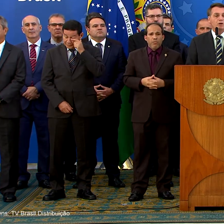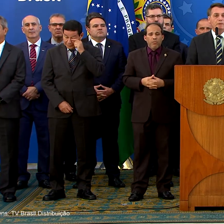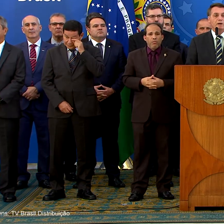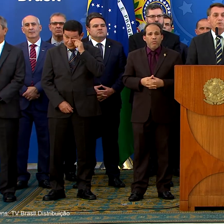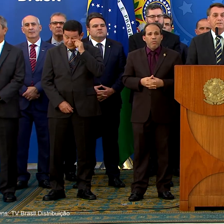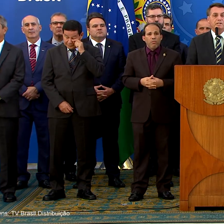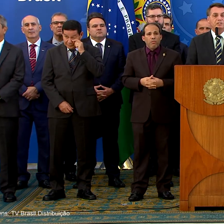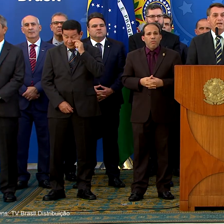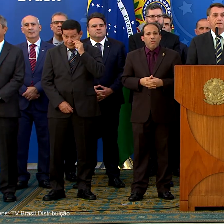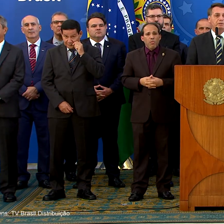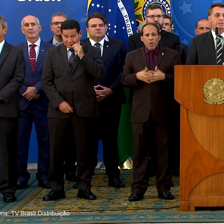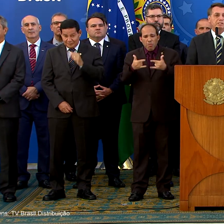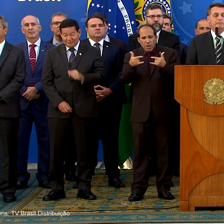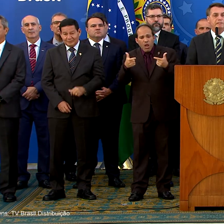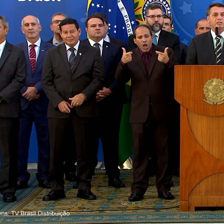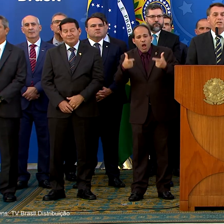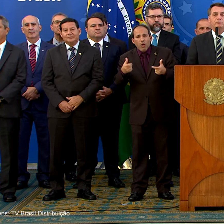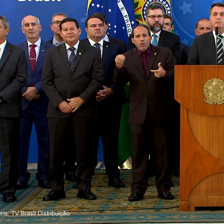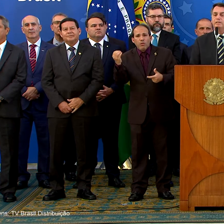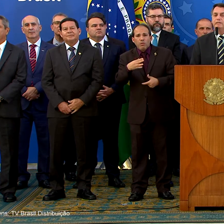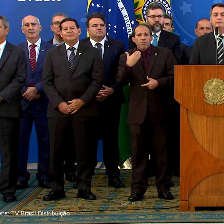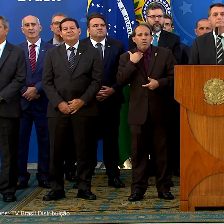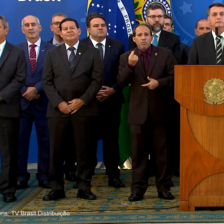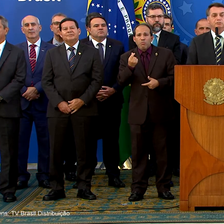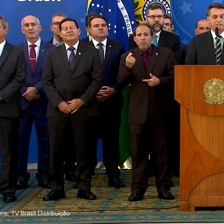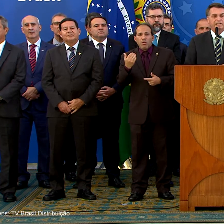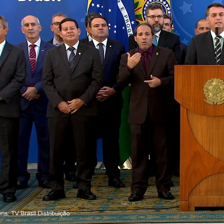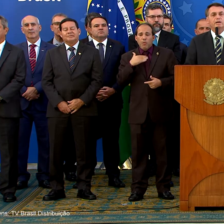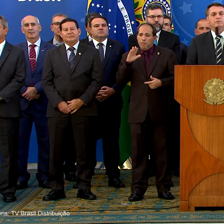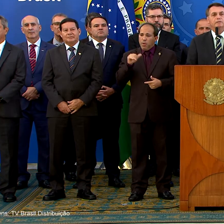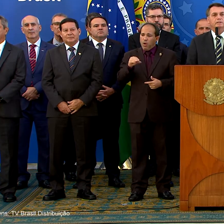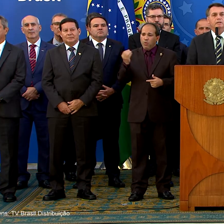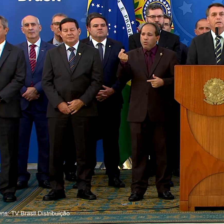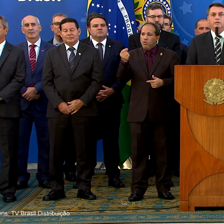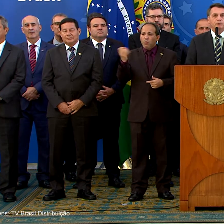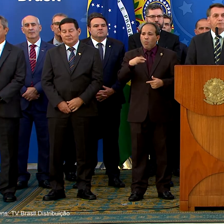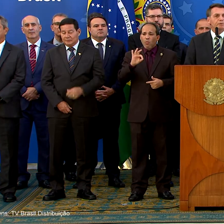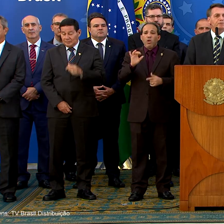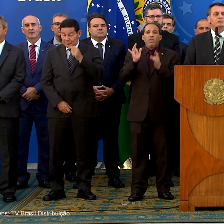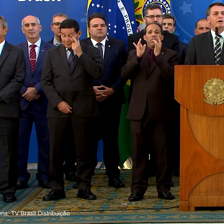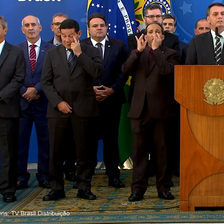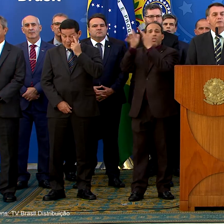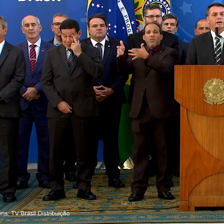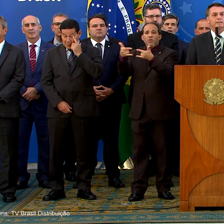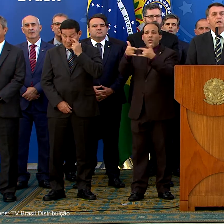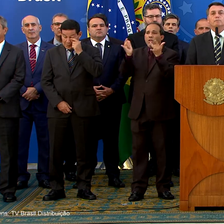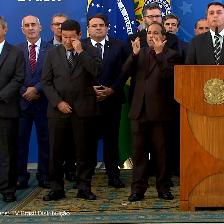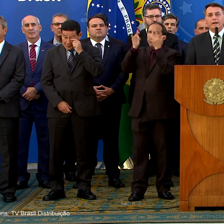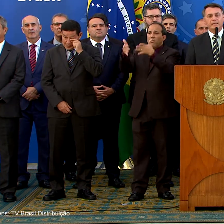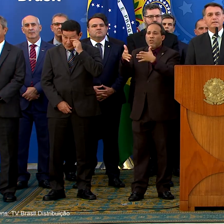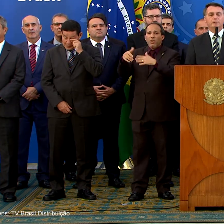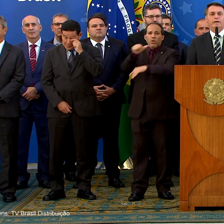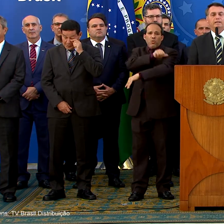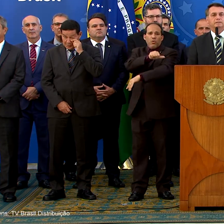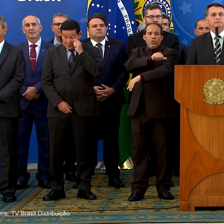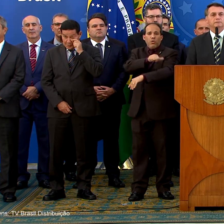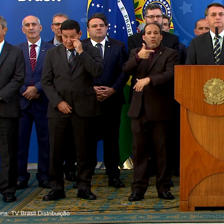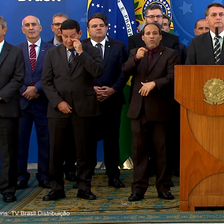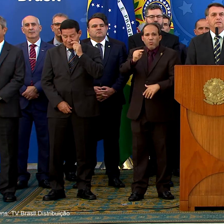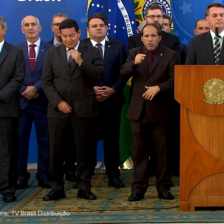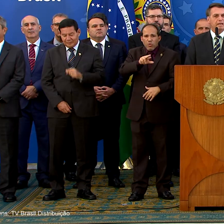e ele não veio para minha conta esse cheque porque sempre mexendo rio de janeiro estaria na minha conta e não foram 24 de reais foi